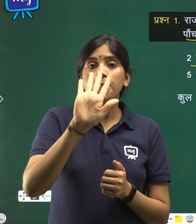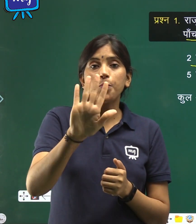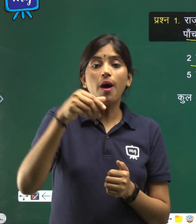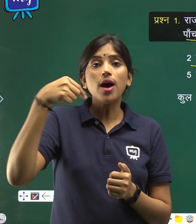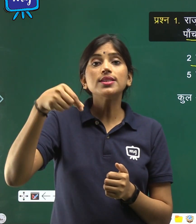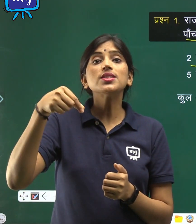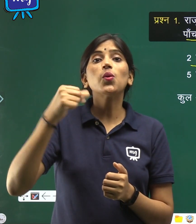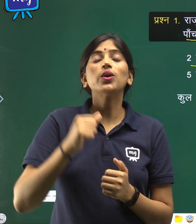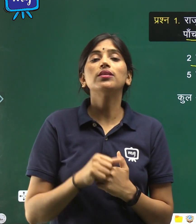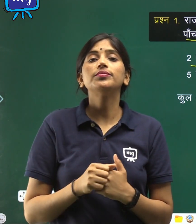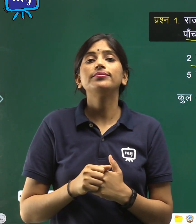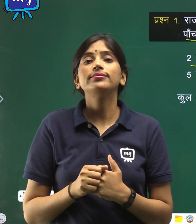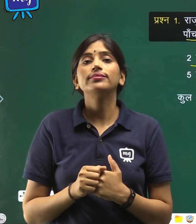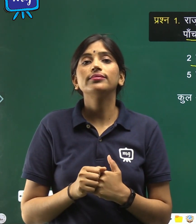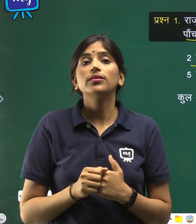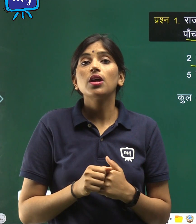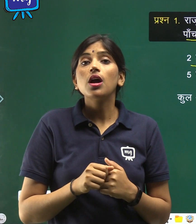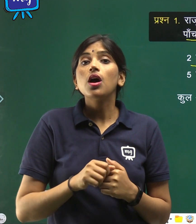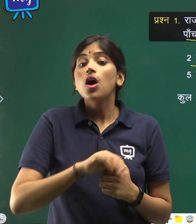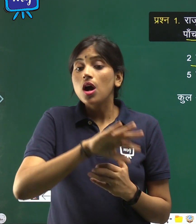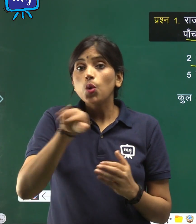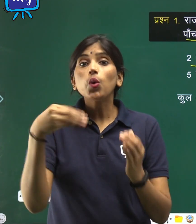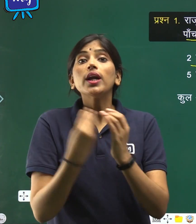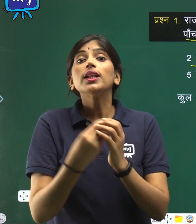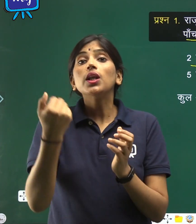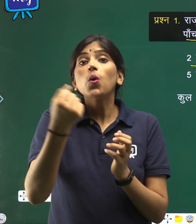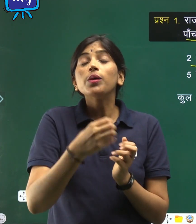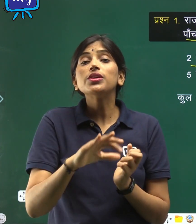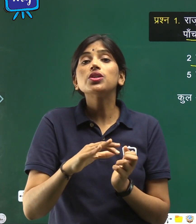5 नोट। तो कितने हो गए बच्चों?